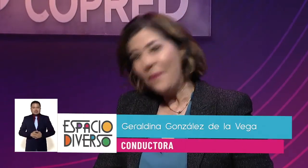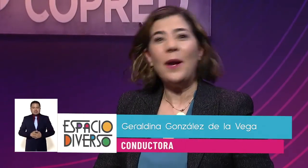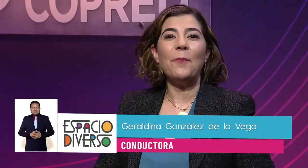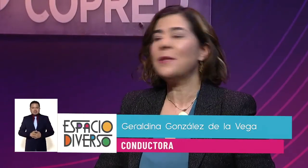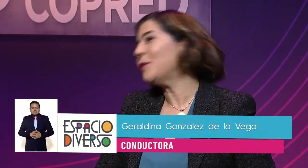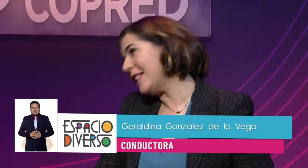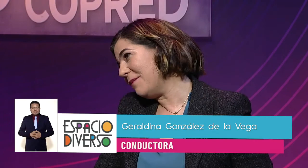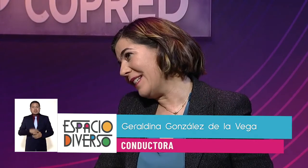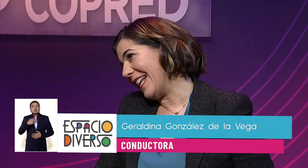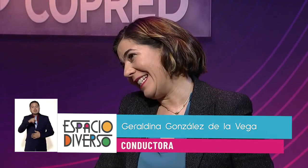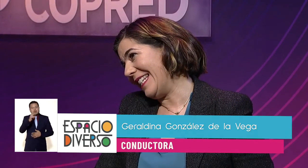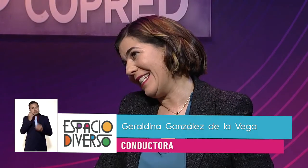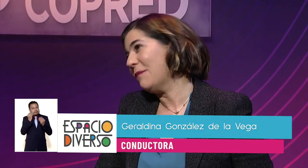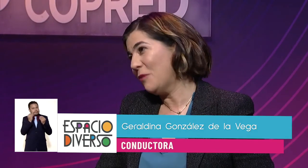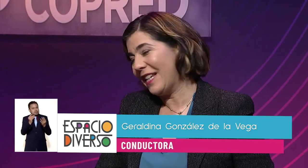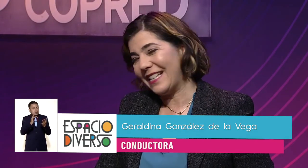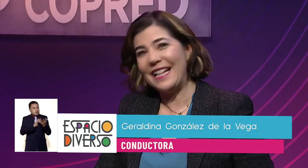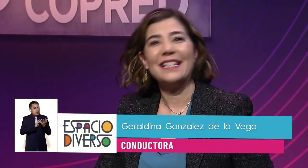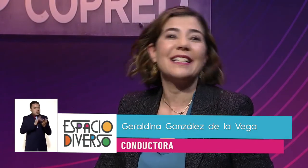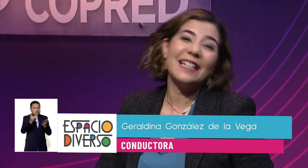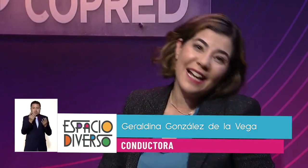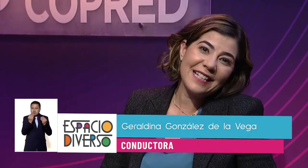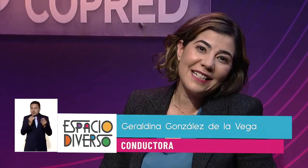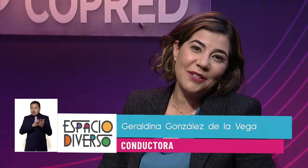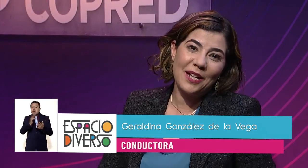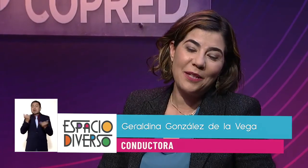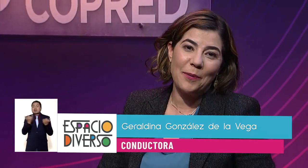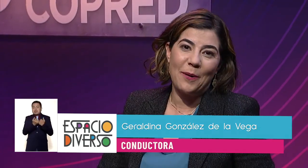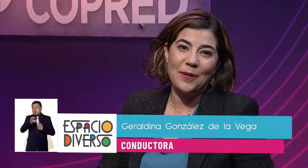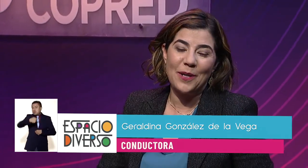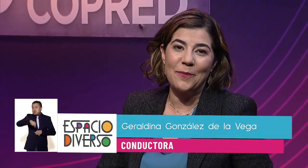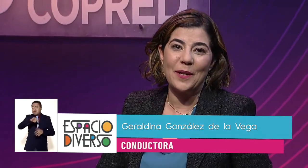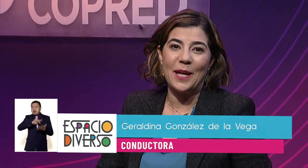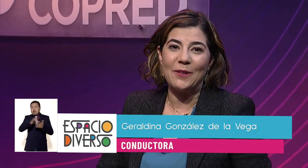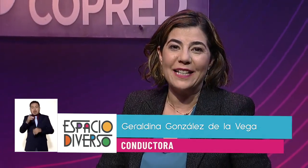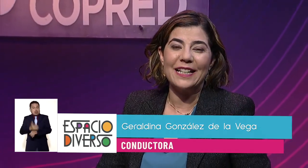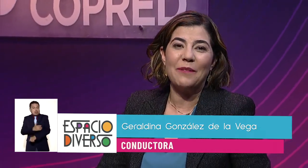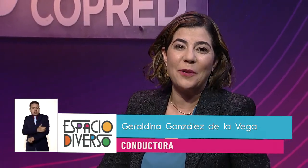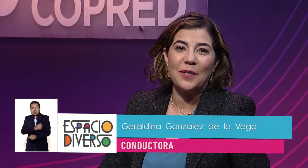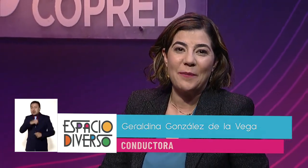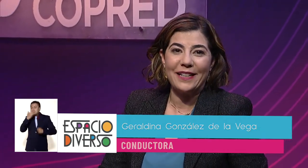Pero pues muchísimas gracias. Muy bien, Muchas muy bien, gracias. bravo. Y gracias a ustedes por habernos acompañado. Hasta la próxima.